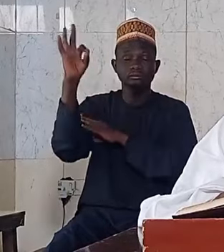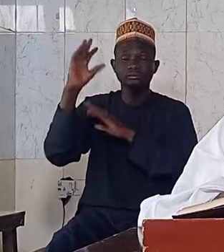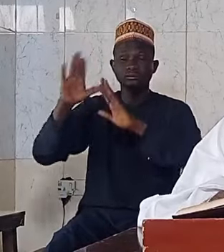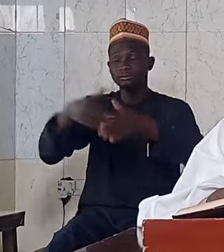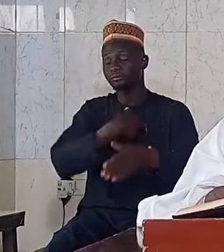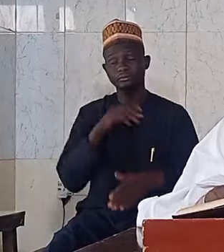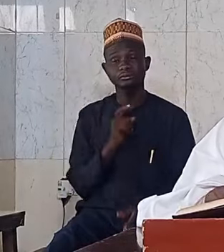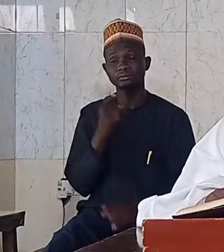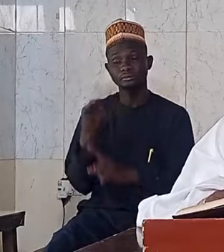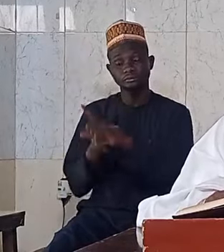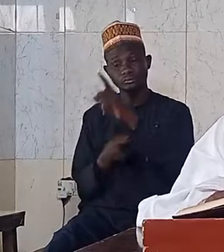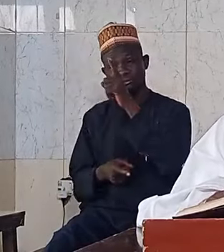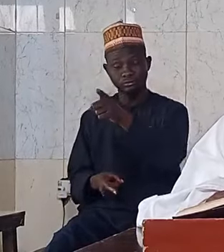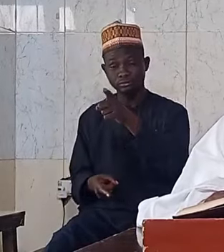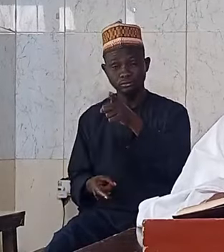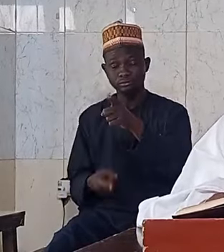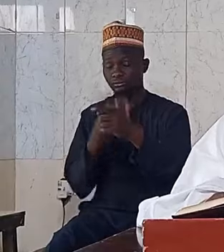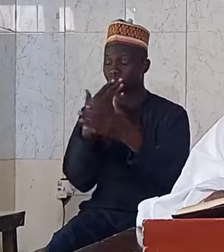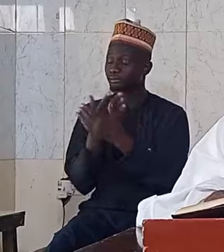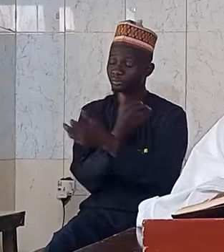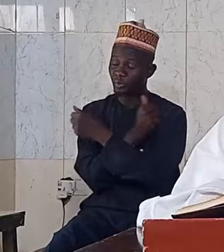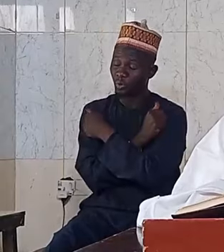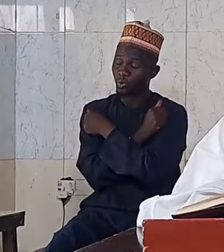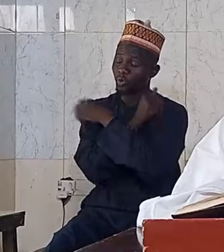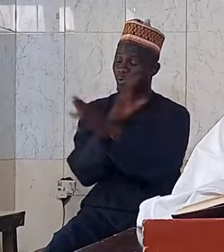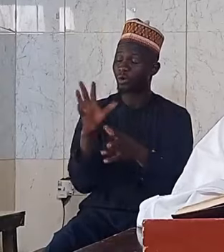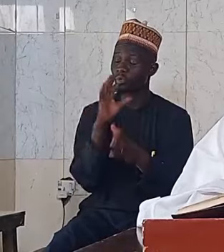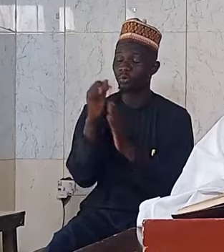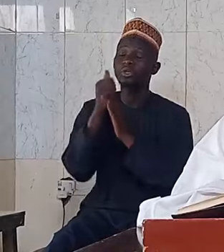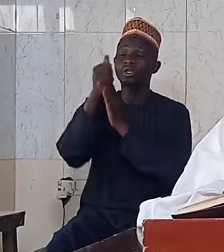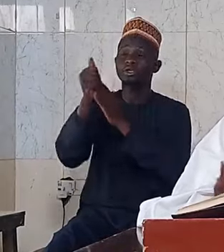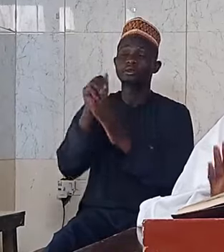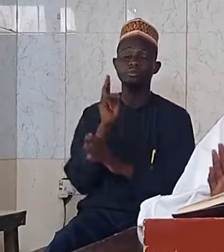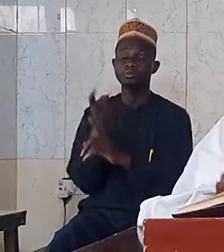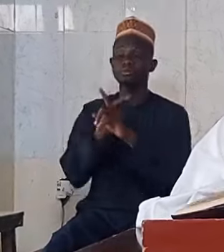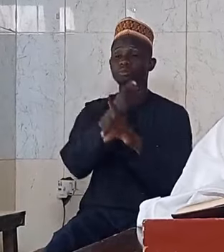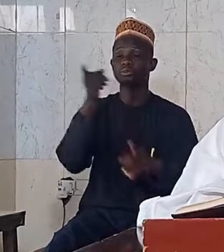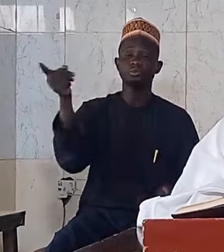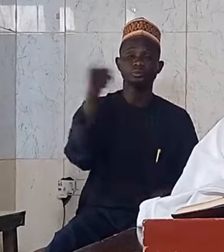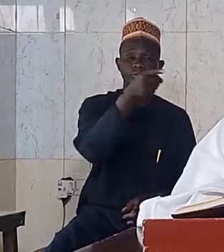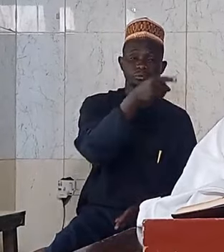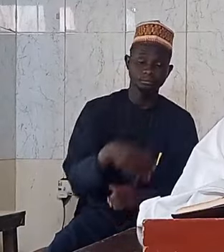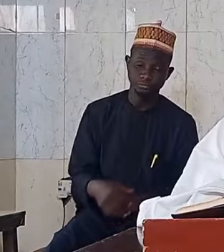ya Allah ka sanya mana wali majibinci daga gare ka